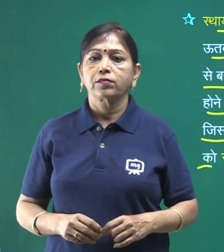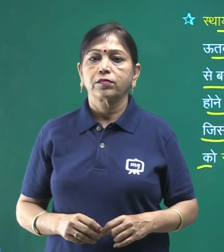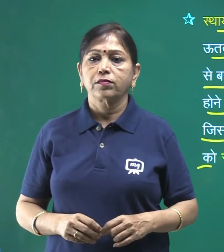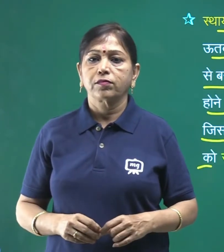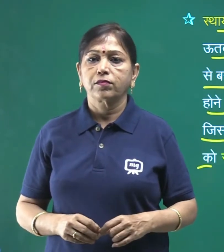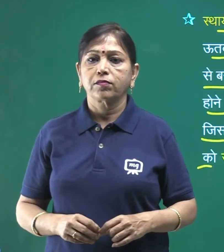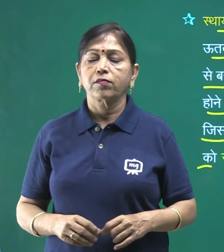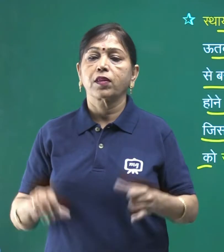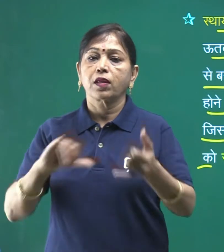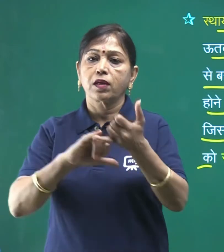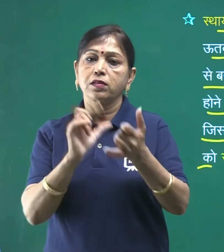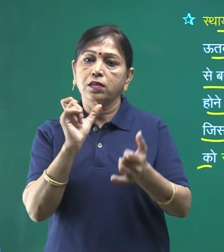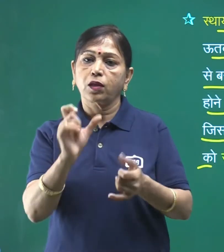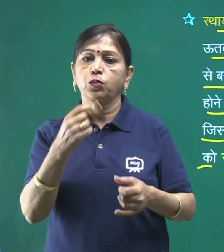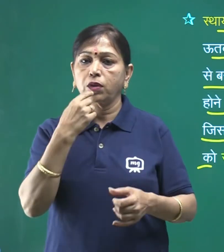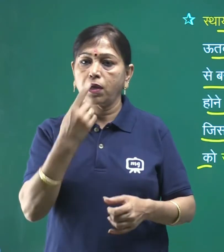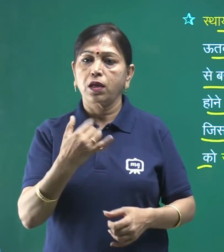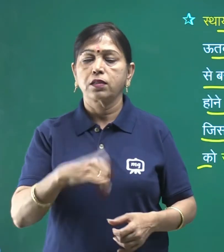स्थायी उत्तक कहते हैं।